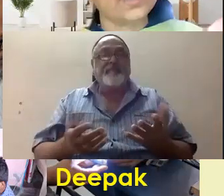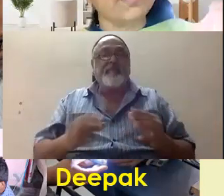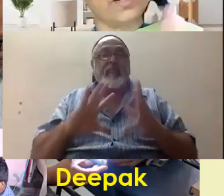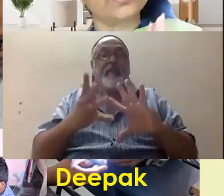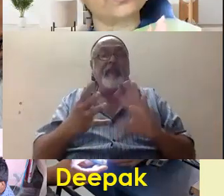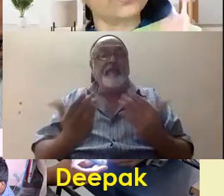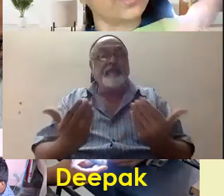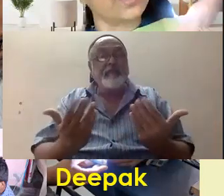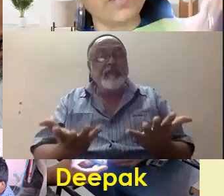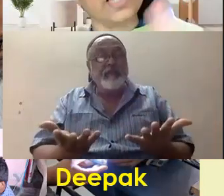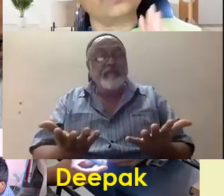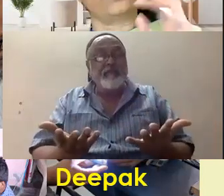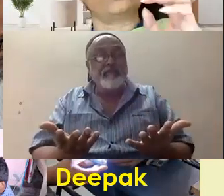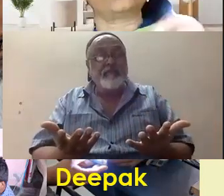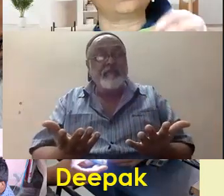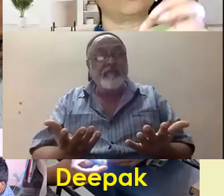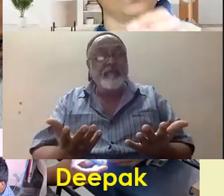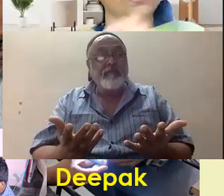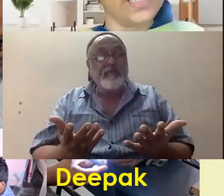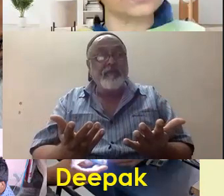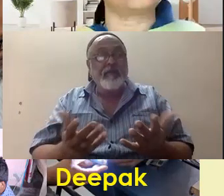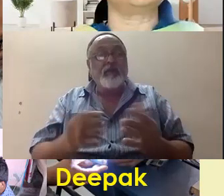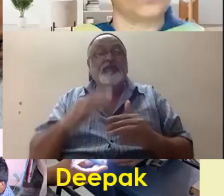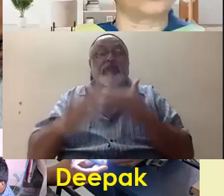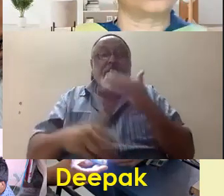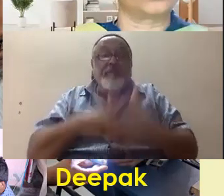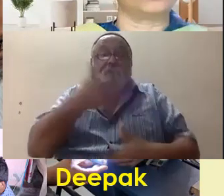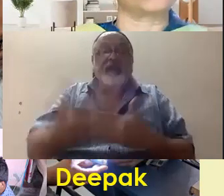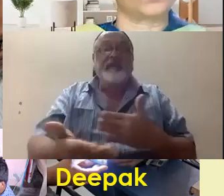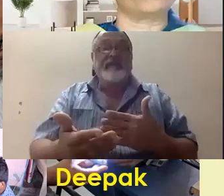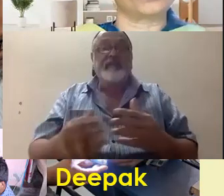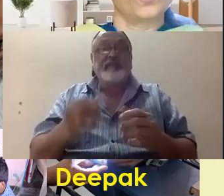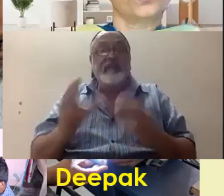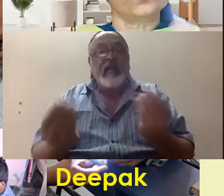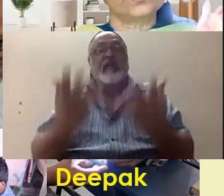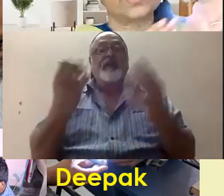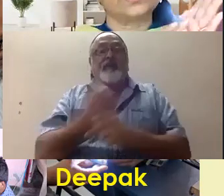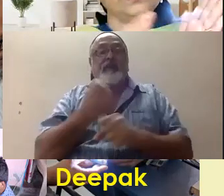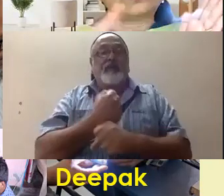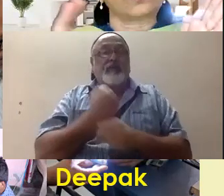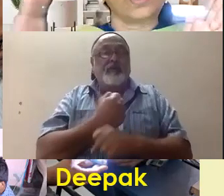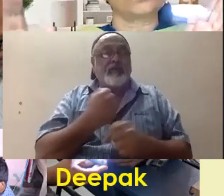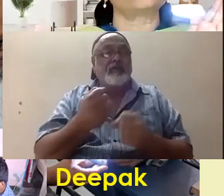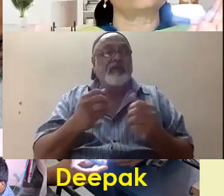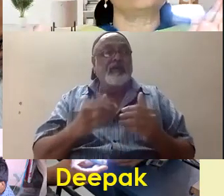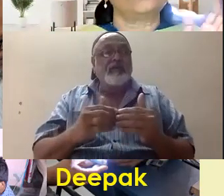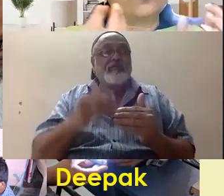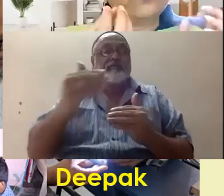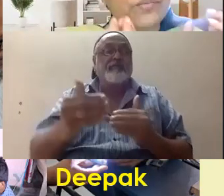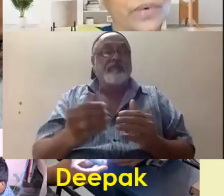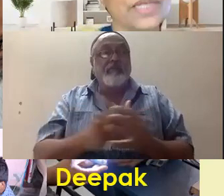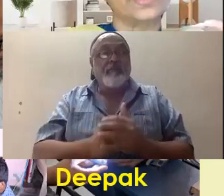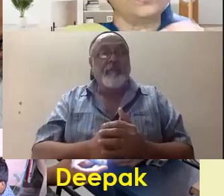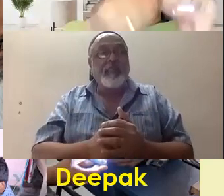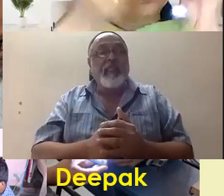और उसके बाद उन्होंने अब आर्ट टीचर का भी काम कर रही हैं चेन्नई में. सो द जर्नी हैज टू मूव ऑन